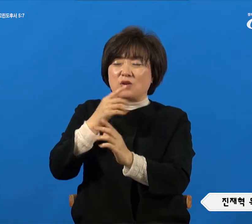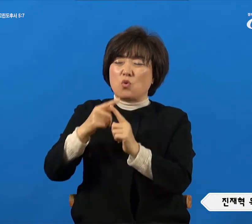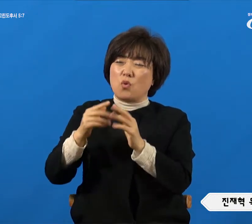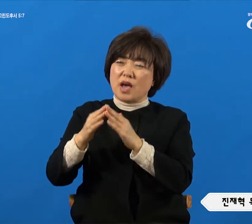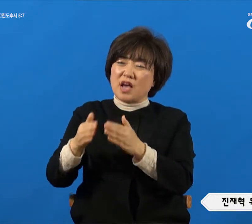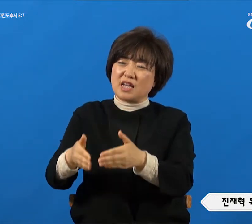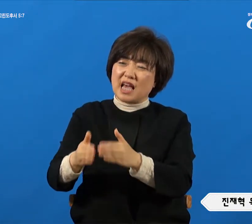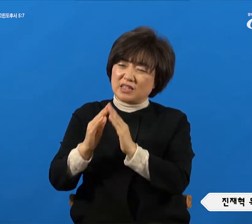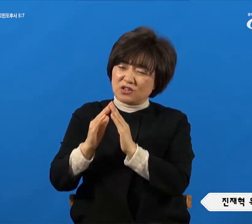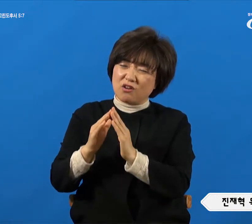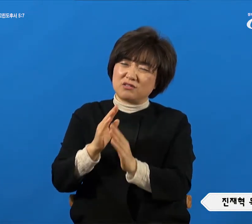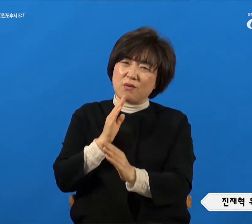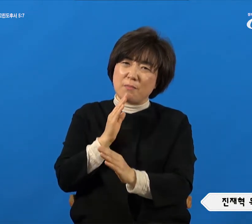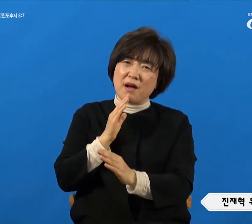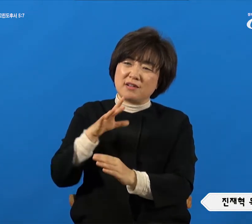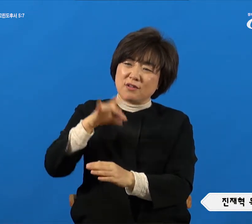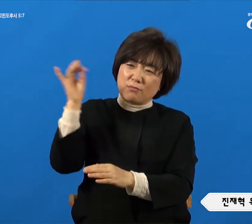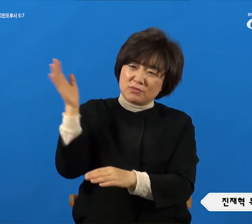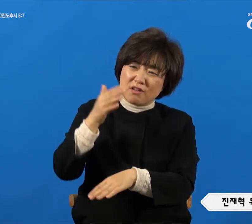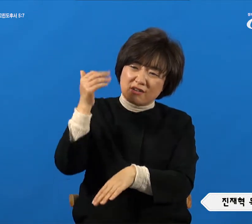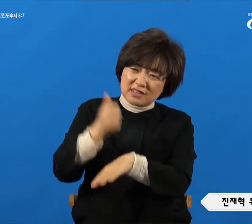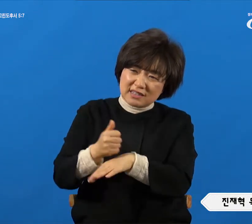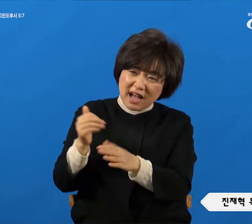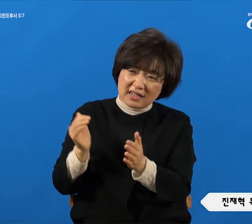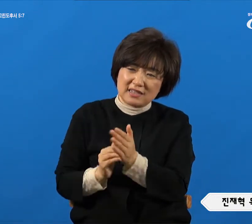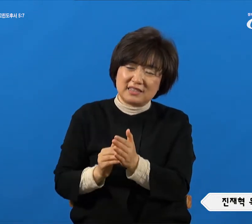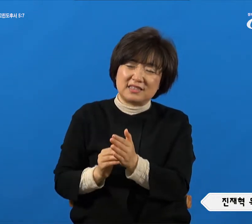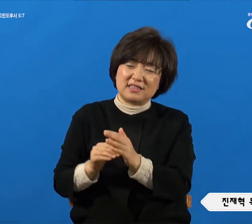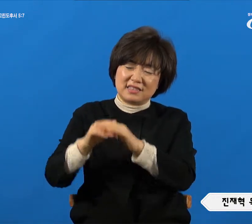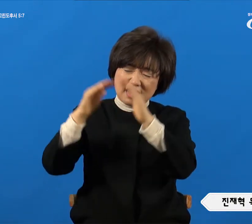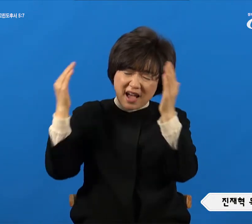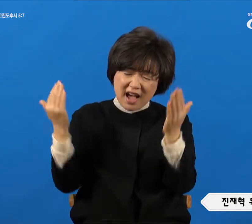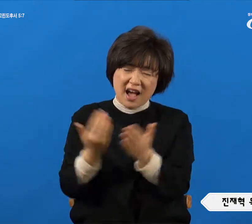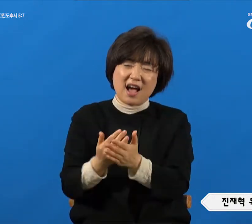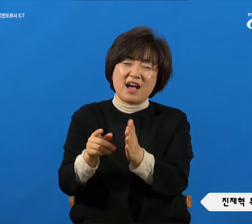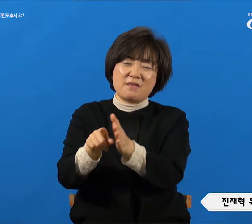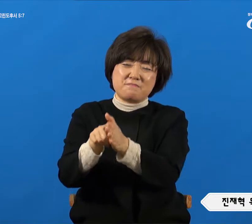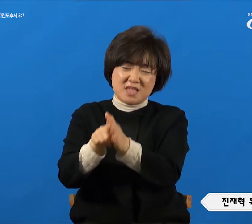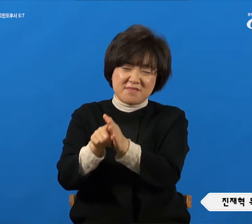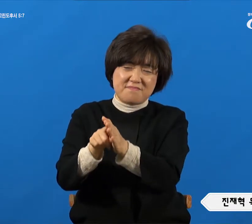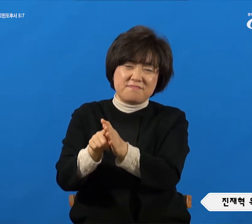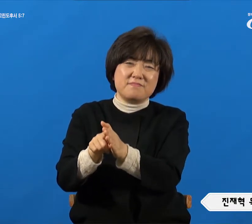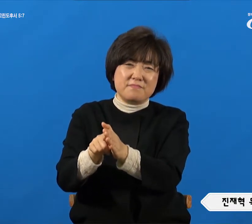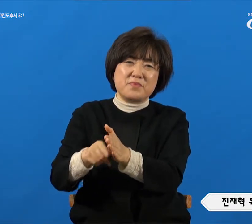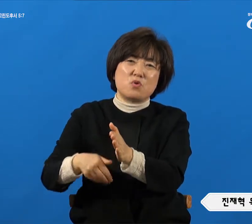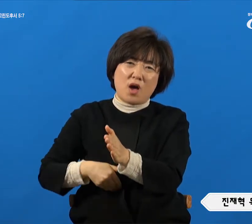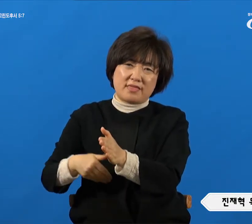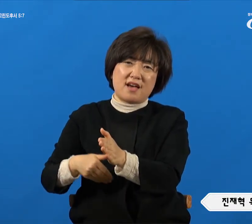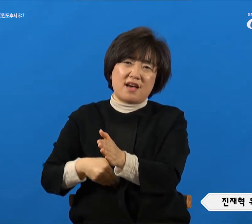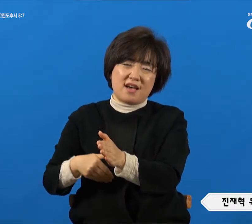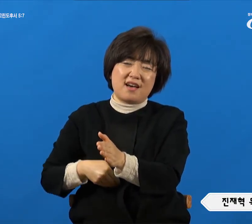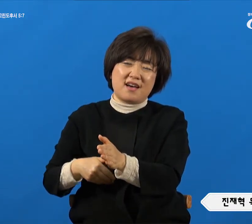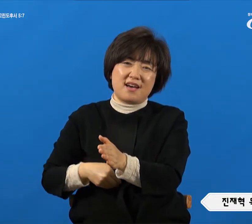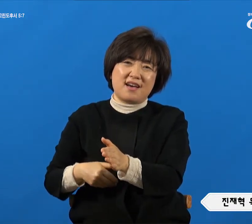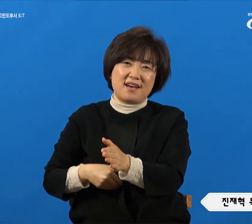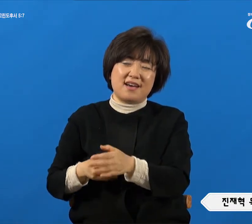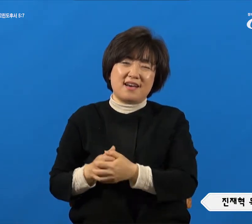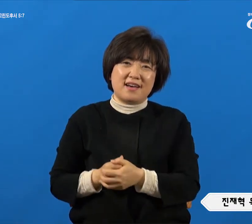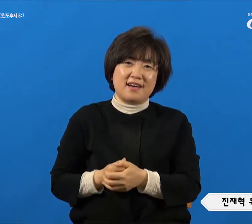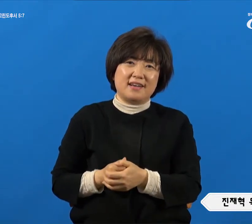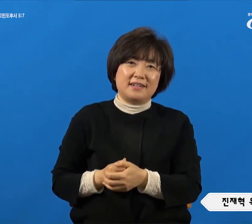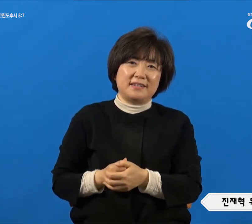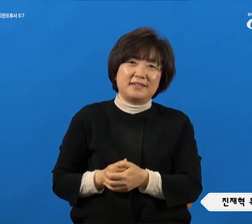교회 개척은 정말 처음부터 끝까지 다 믿음에 관한 것이라는 것을